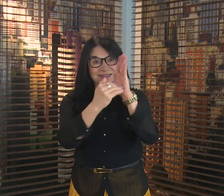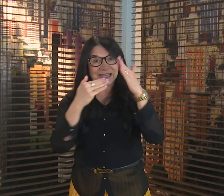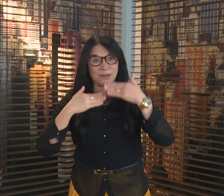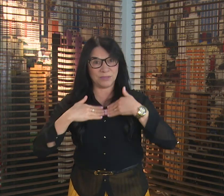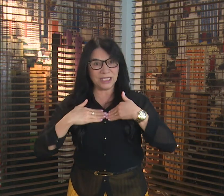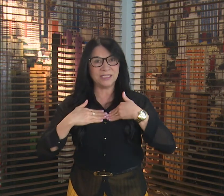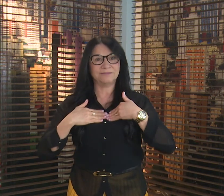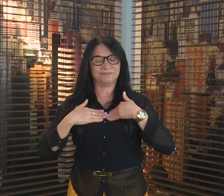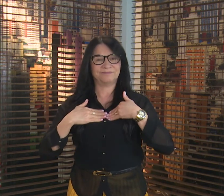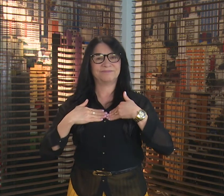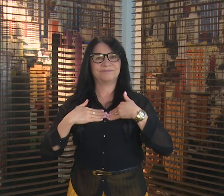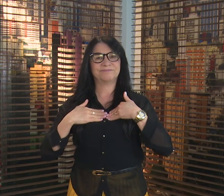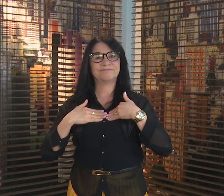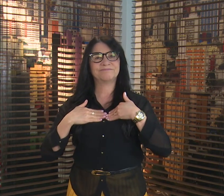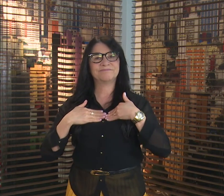até mim,